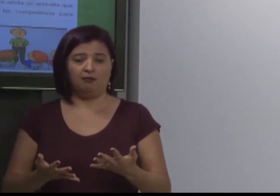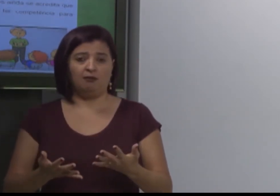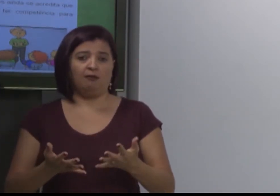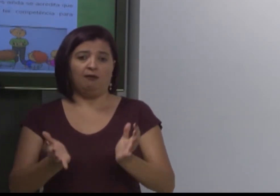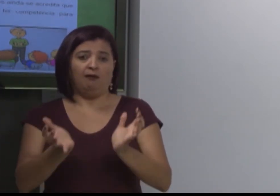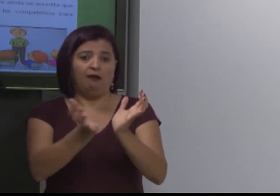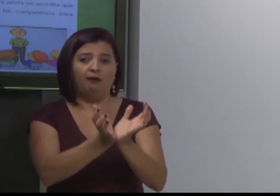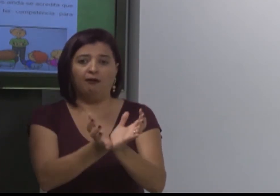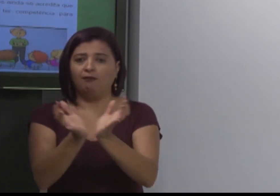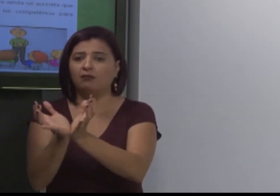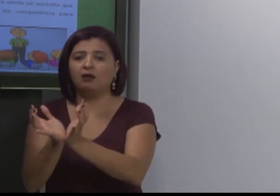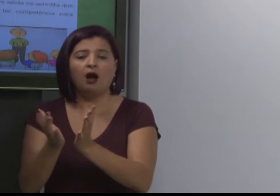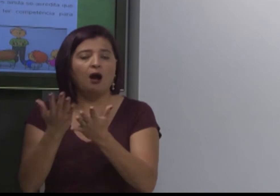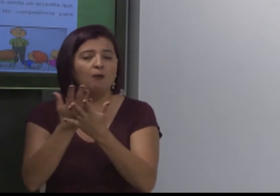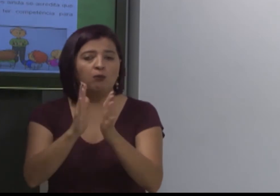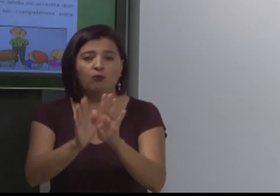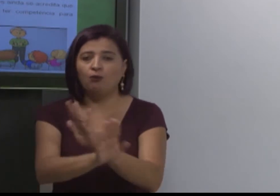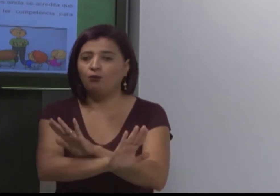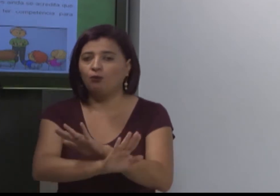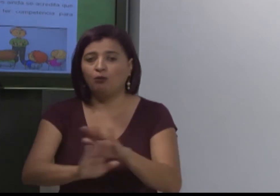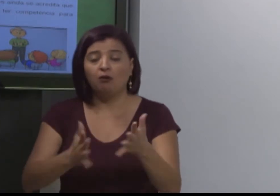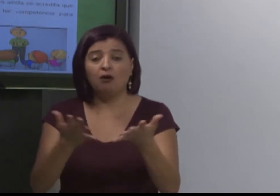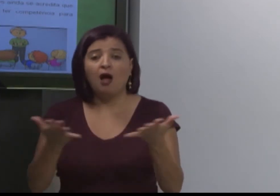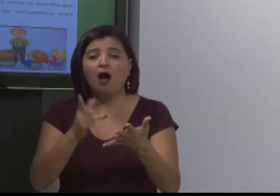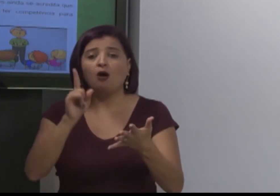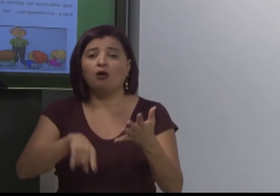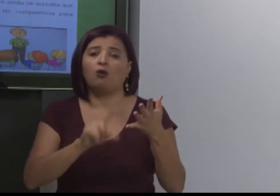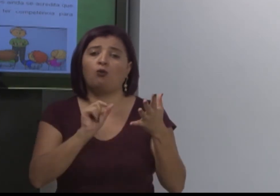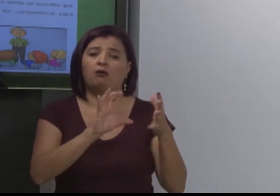tipos de veículos, família.